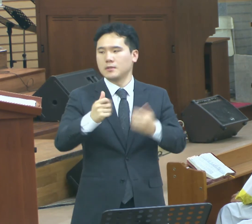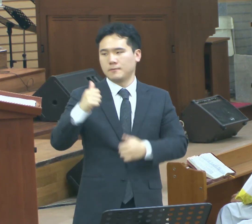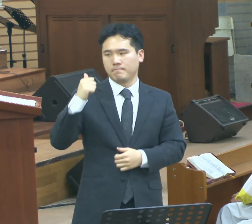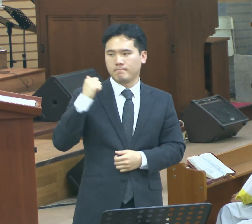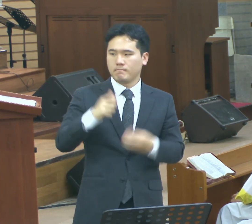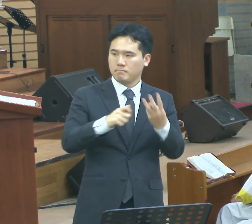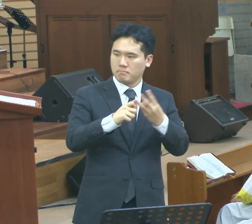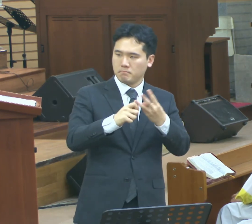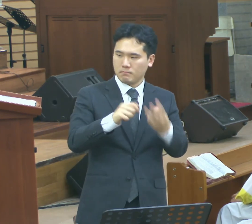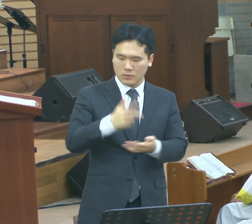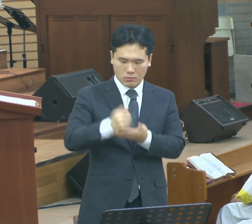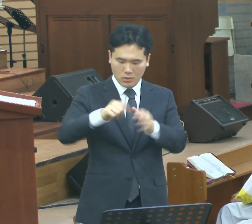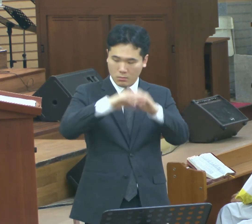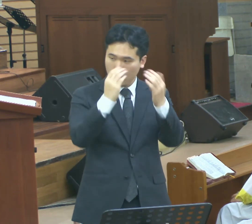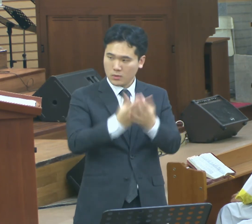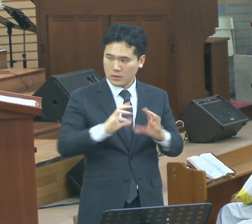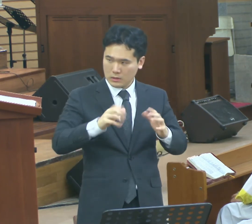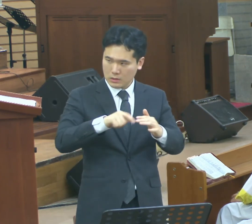3.